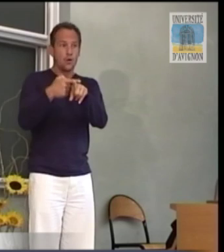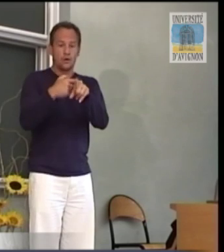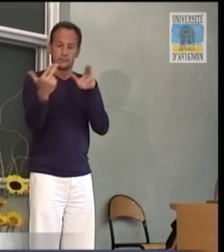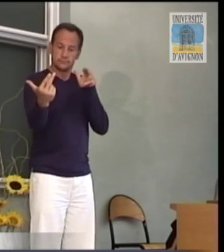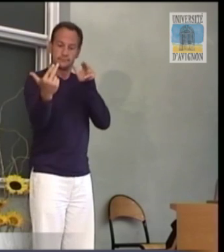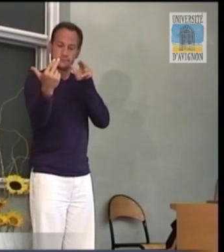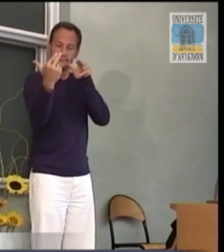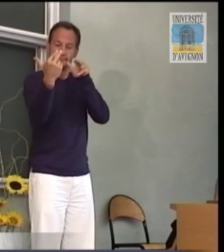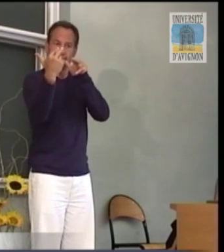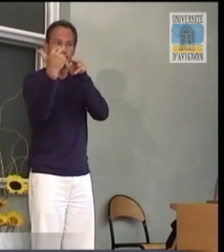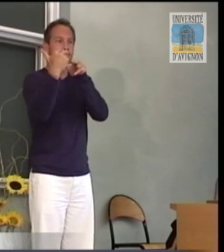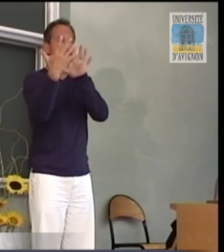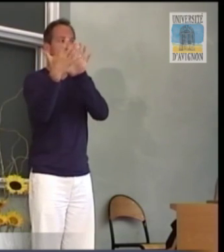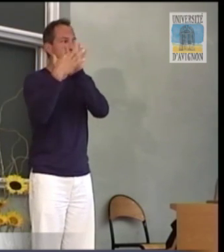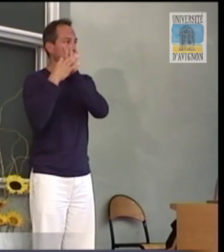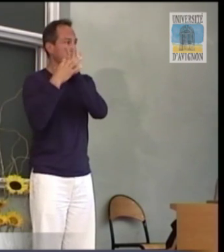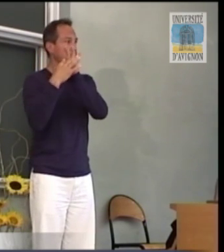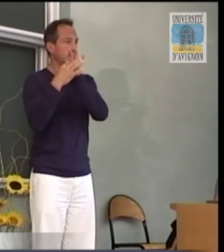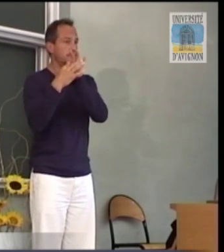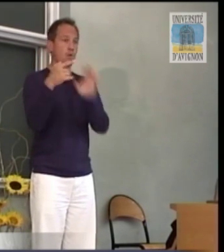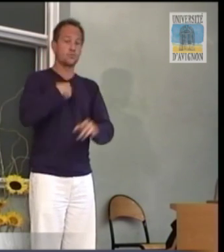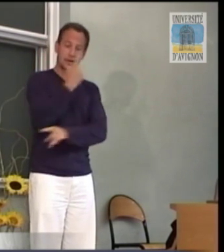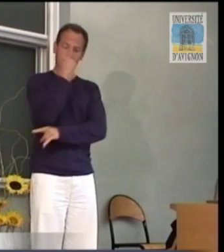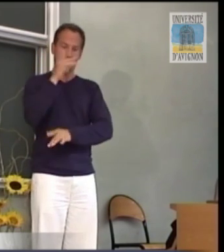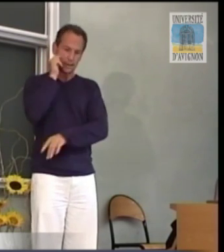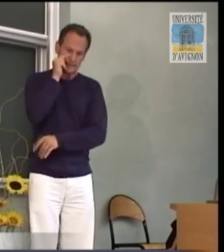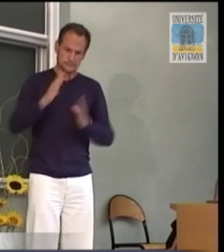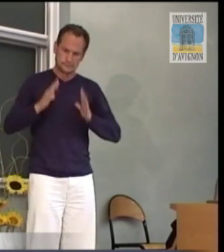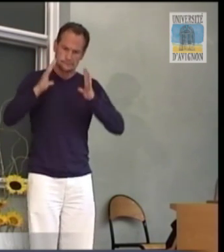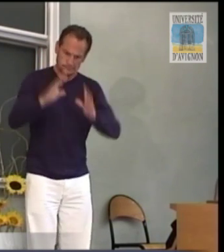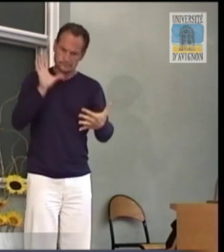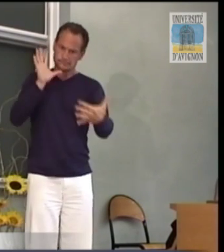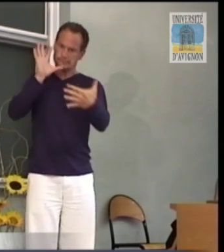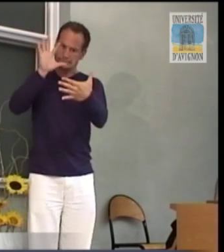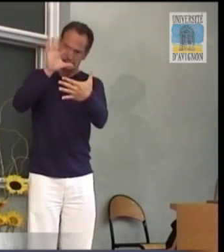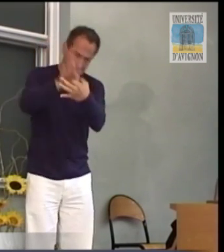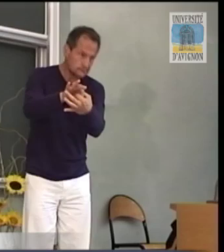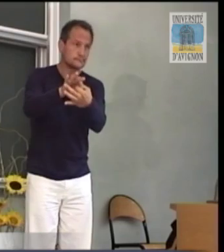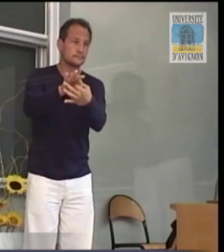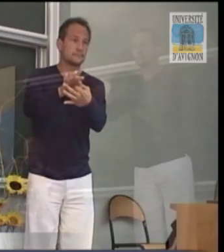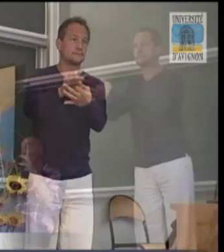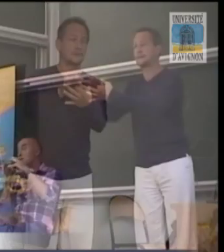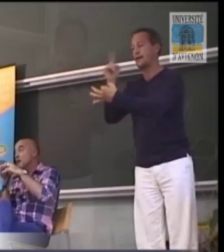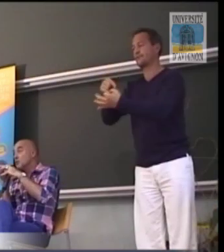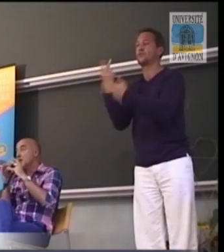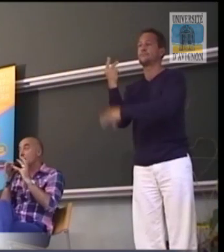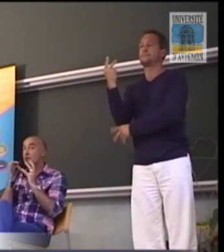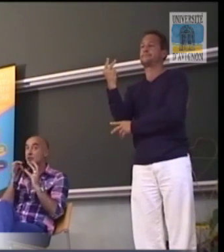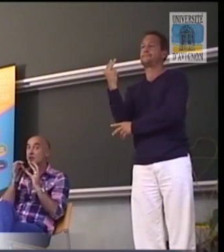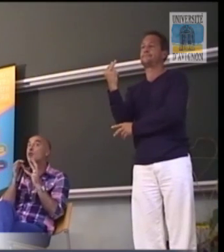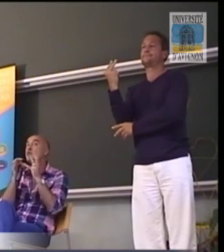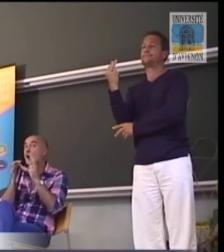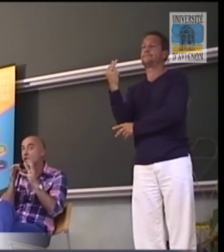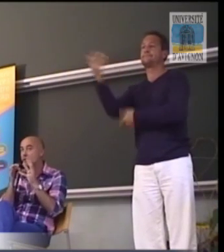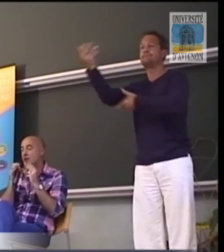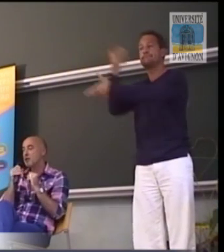rives et pas d'un seul côté. Et donc les deux côtés aujourd'hui, si on veut aller ensemble et circuler d'un côté à l'autre,